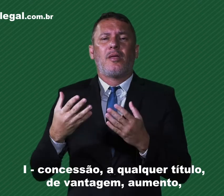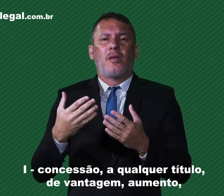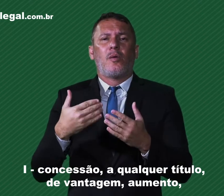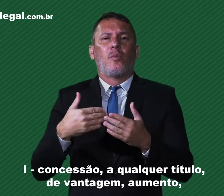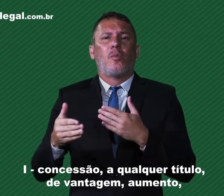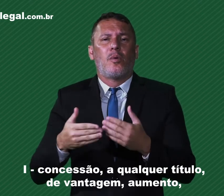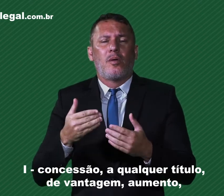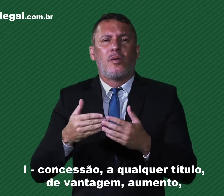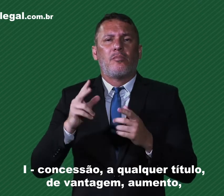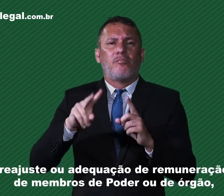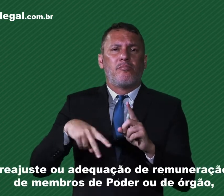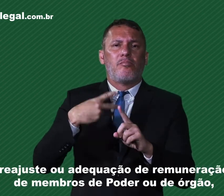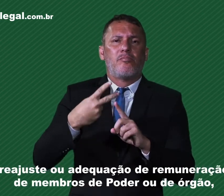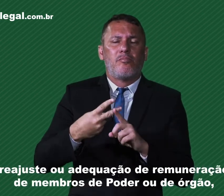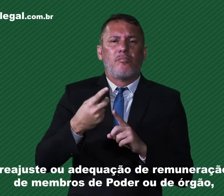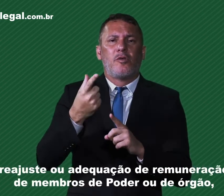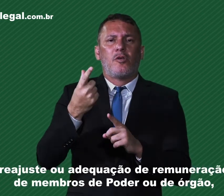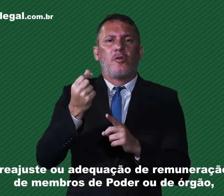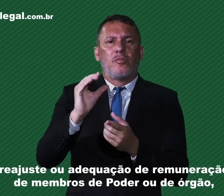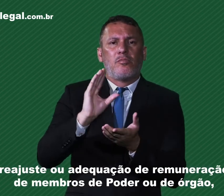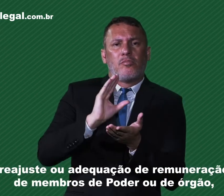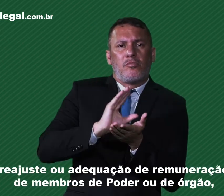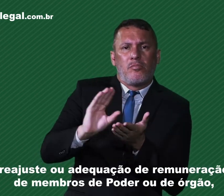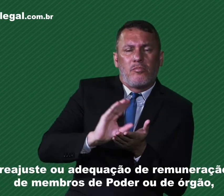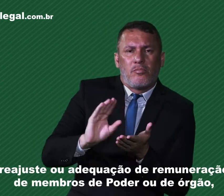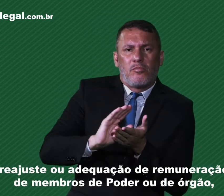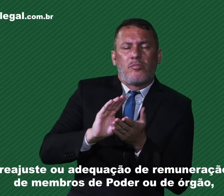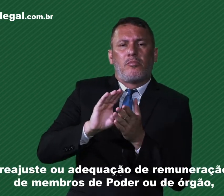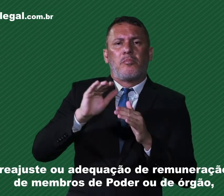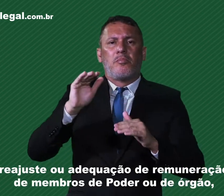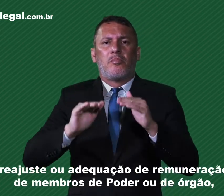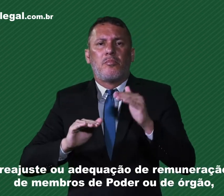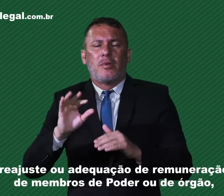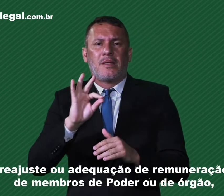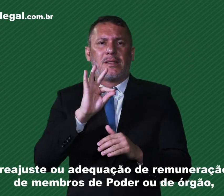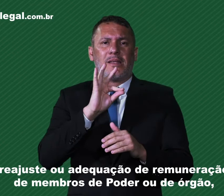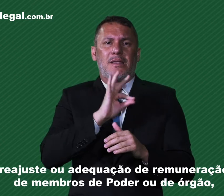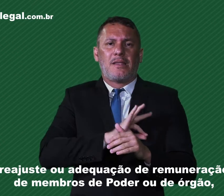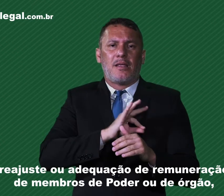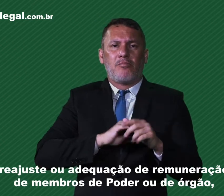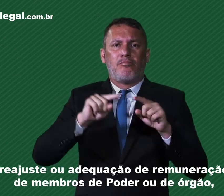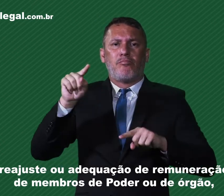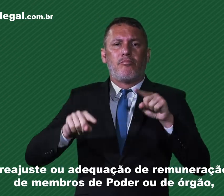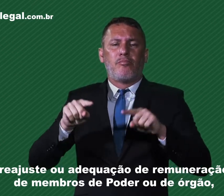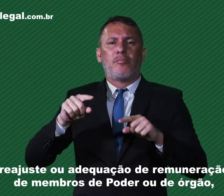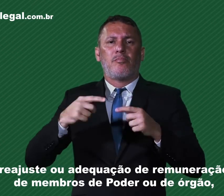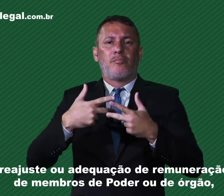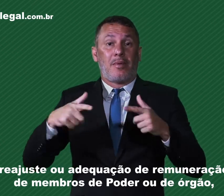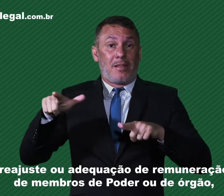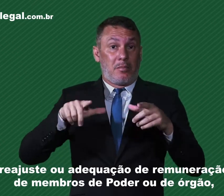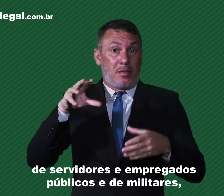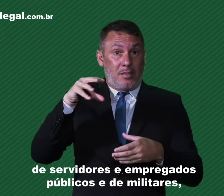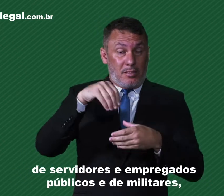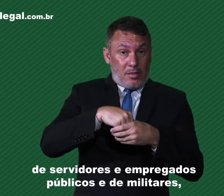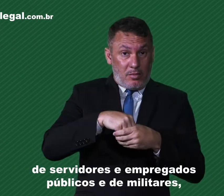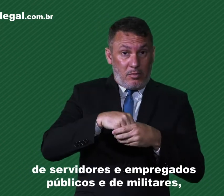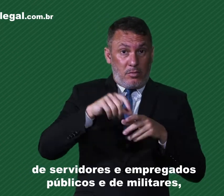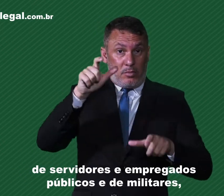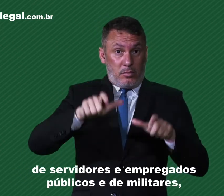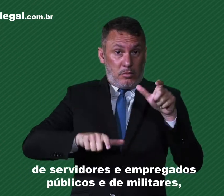aumento reajuste ou adequação de remuneração de membros de poder ou de órgão de servidores e